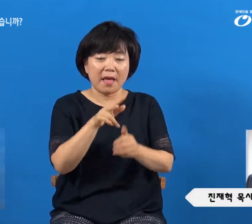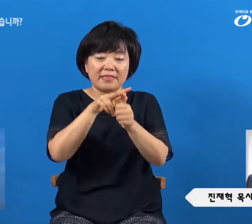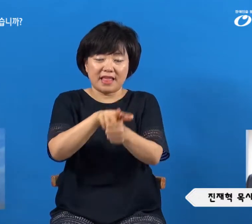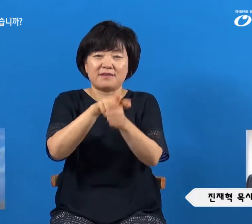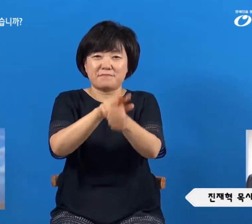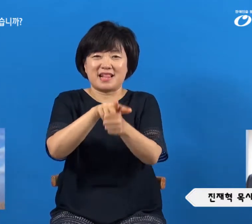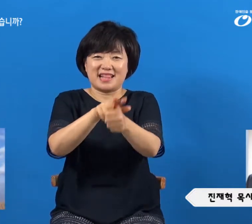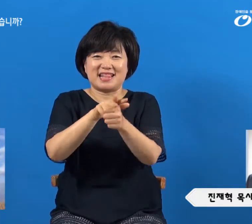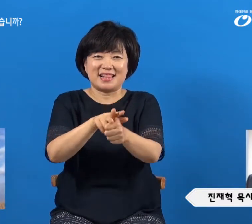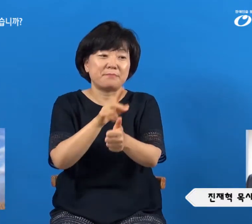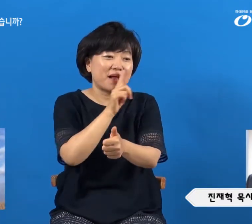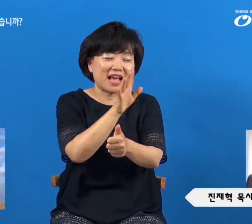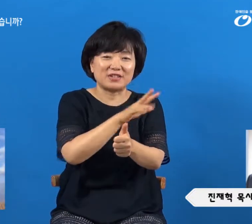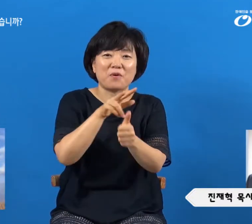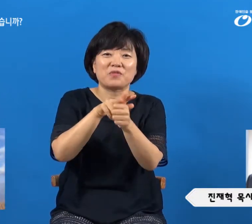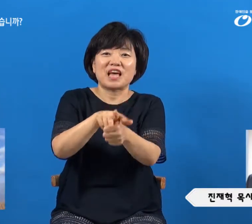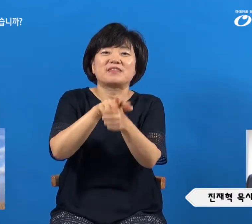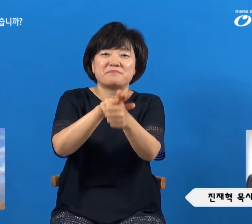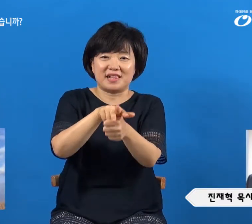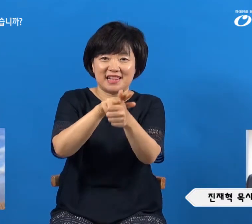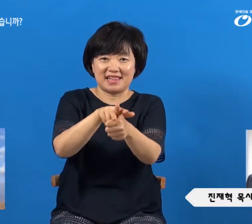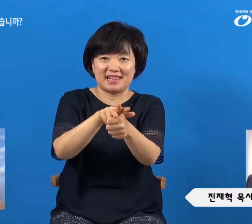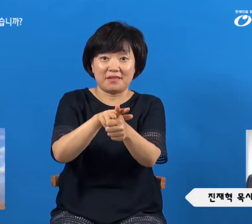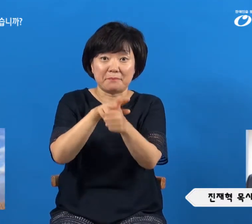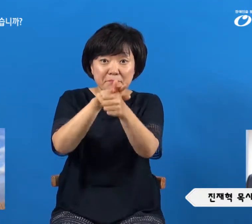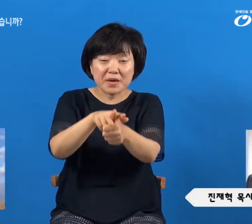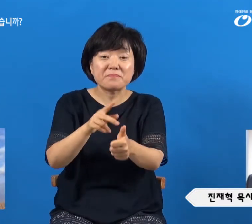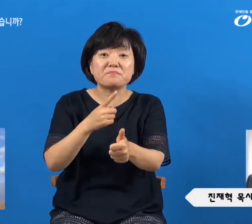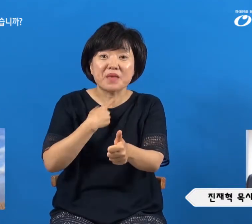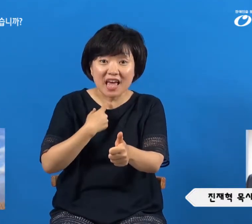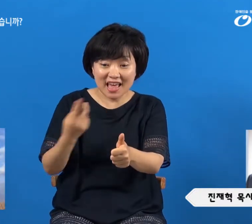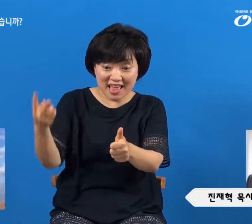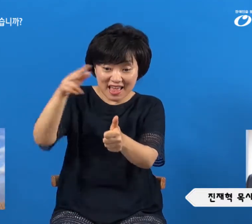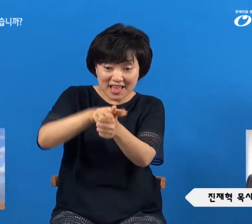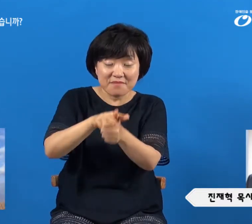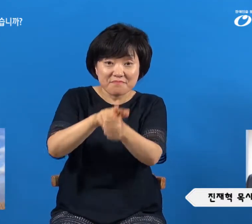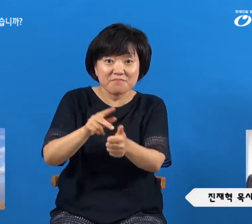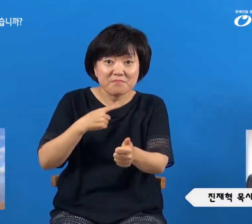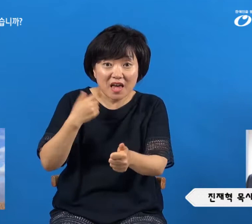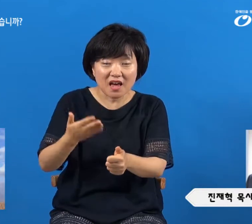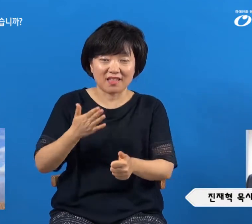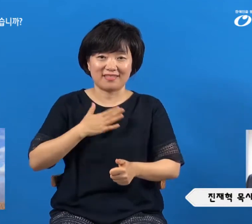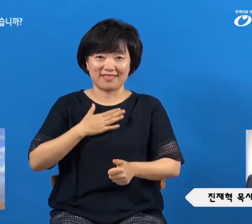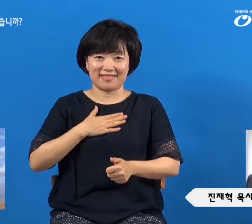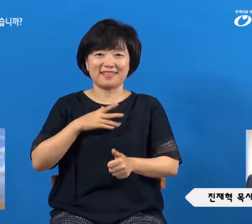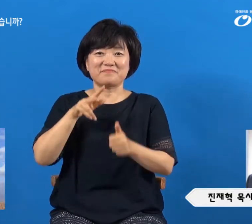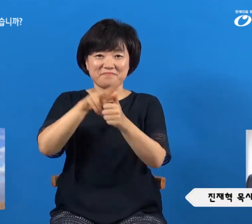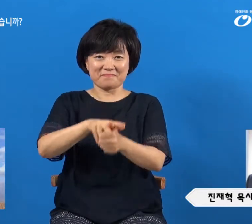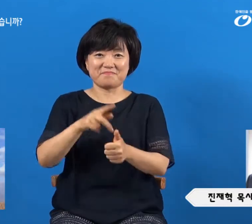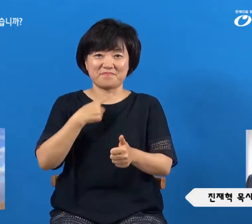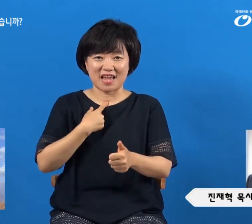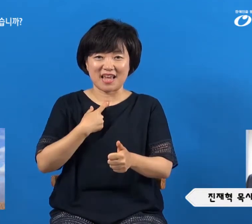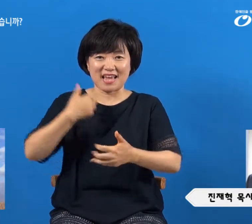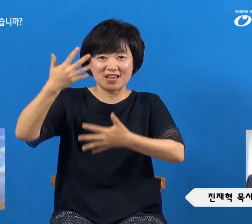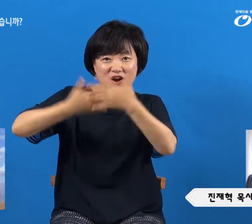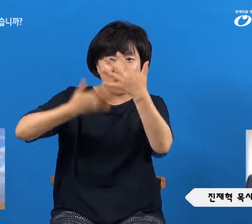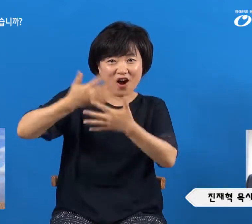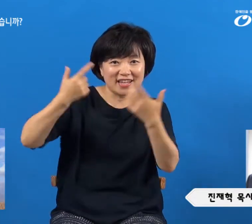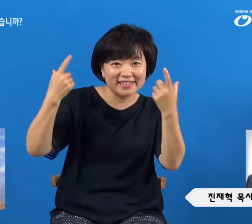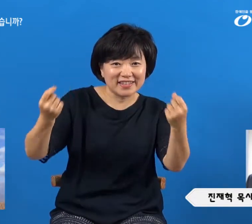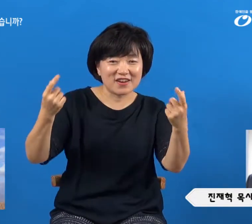타는 말입니다. 여러분, 말을 타보신 적 있는지 모르겠습니다. 저도 말을 타봤습니다. 영화에 나오는